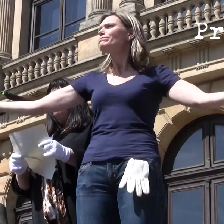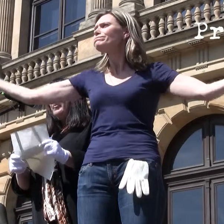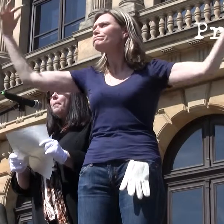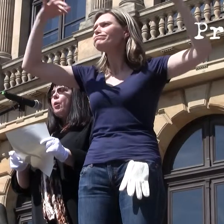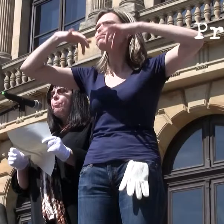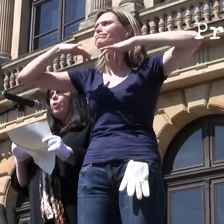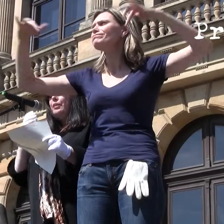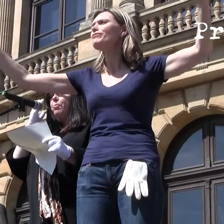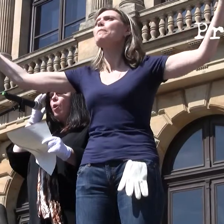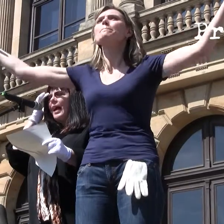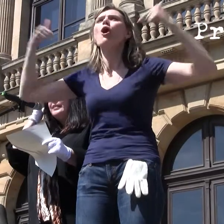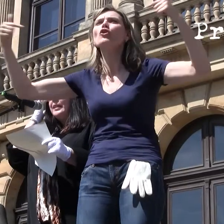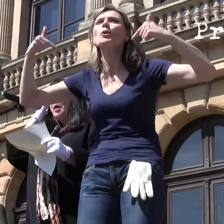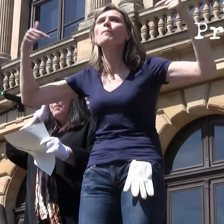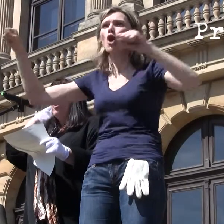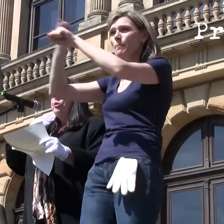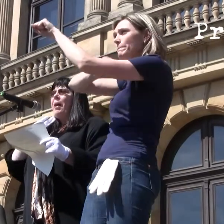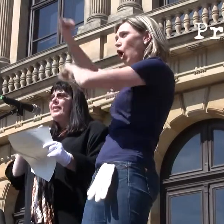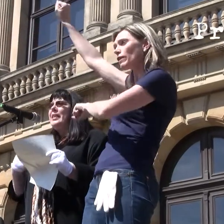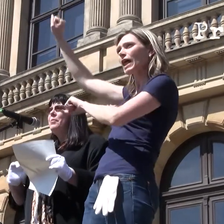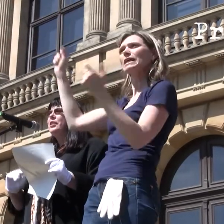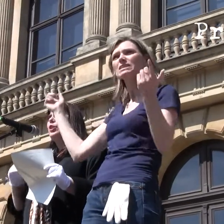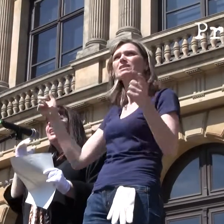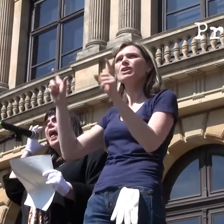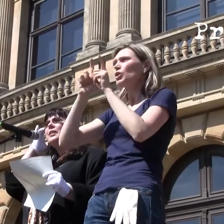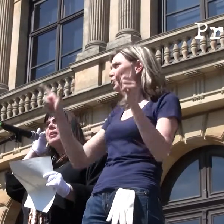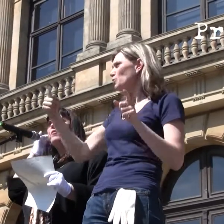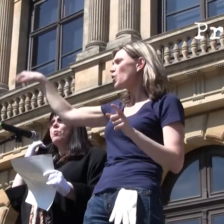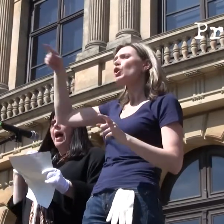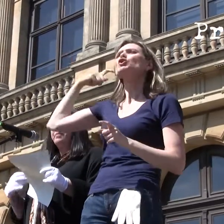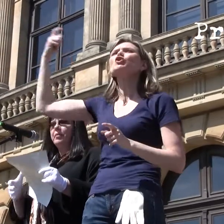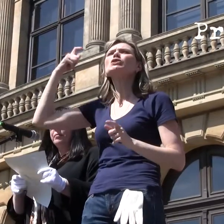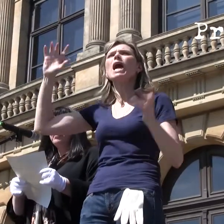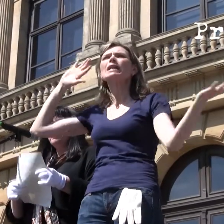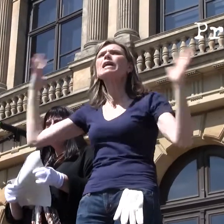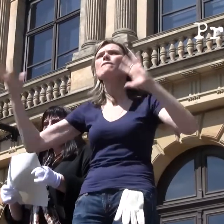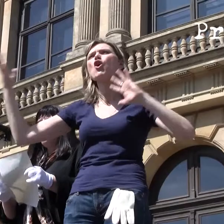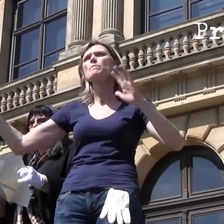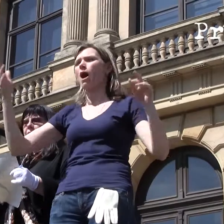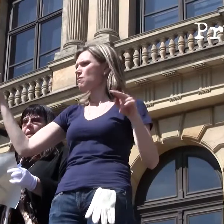přispěje pan Pavlík protest proti špatnými sociálními reformami.